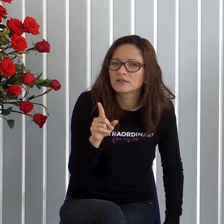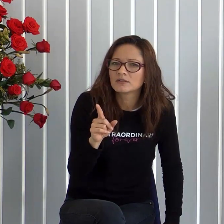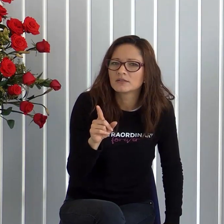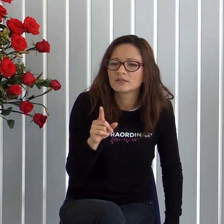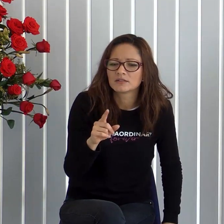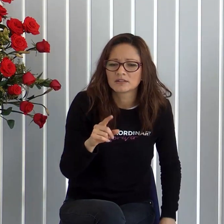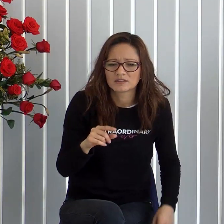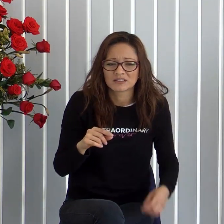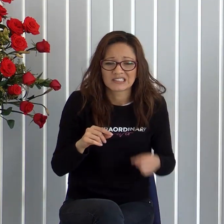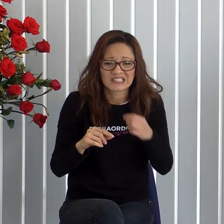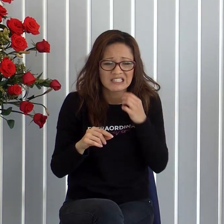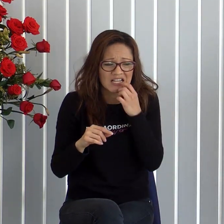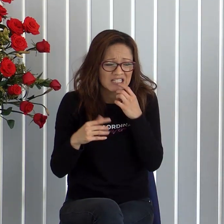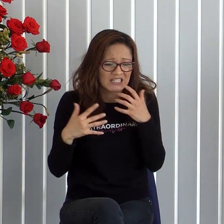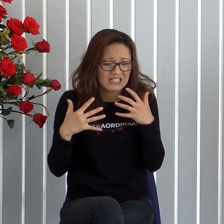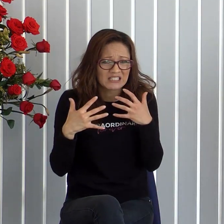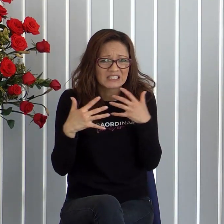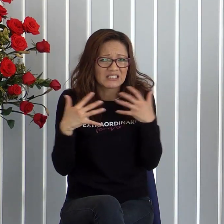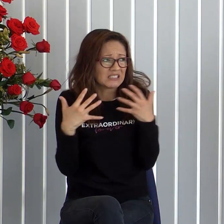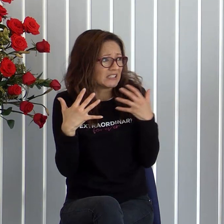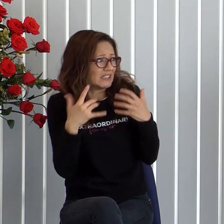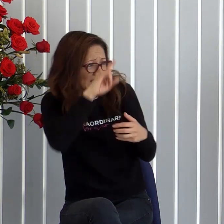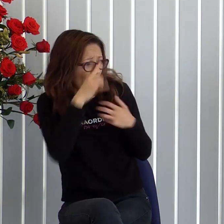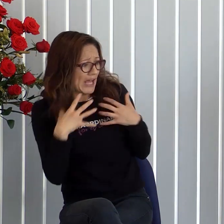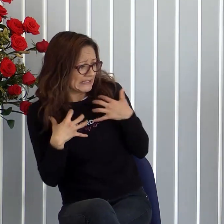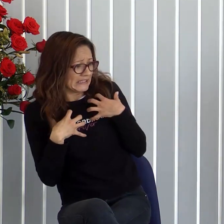pero temblamos con nuestra propia sombra,